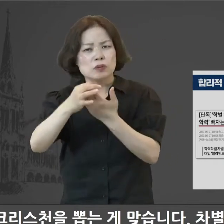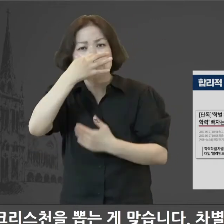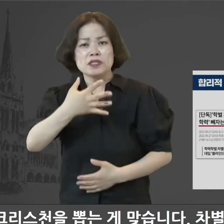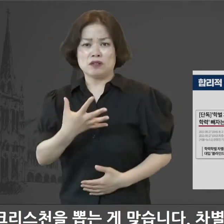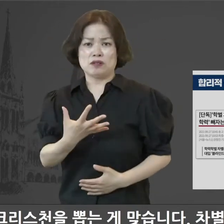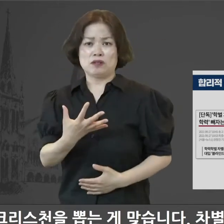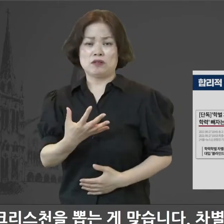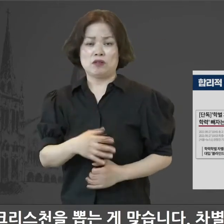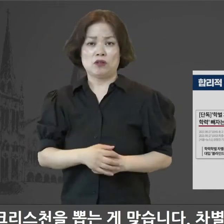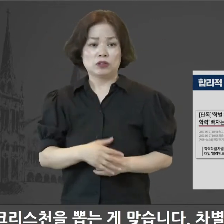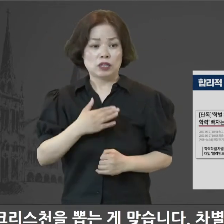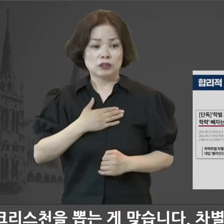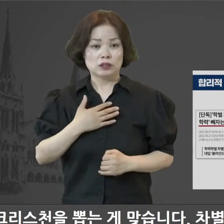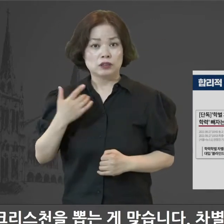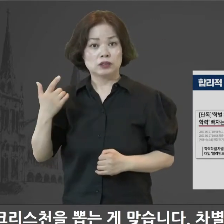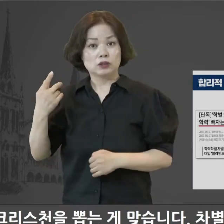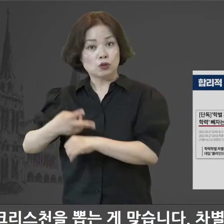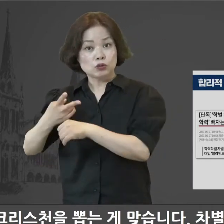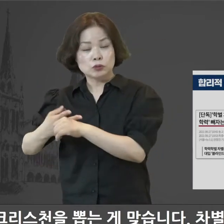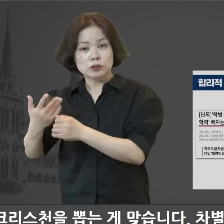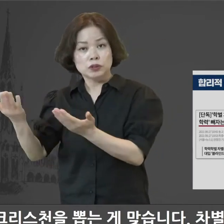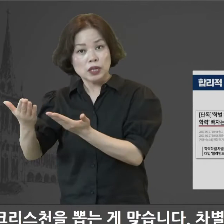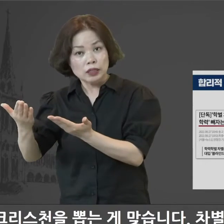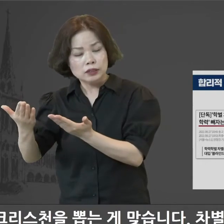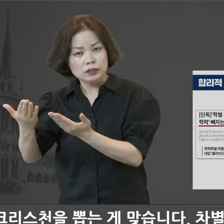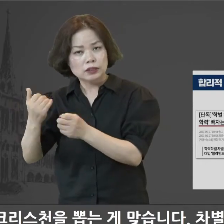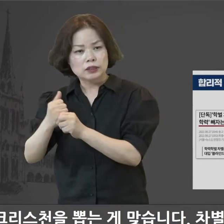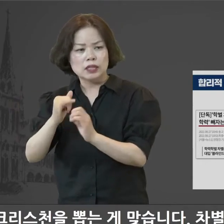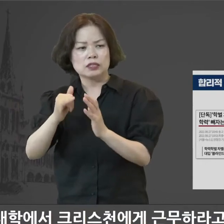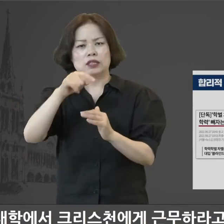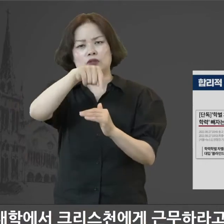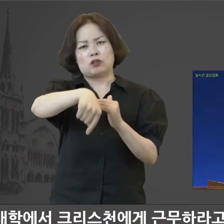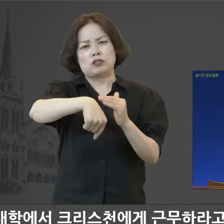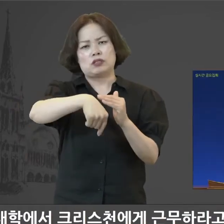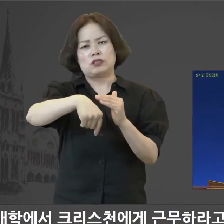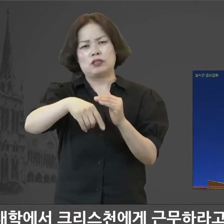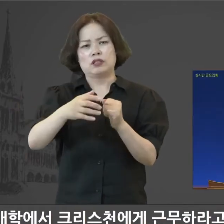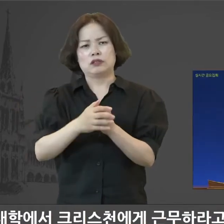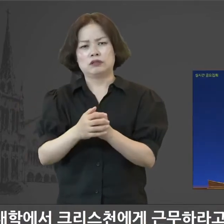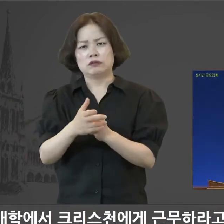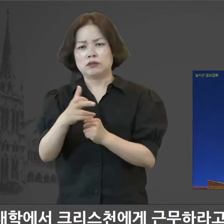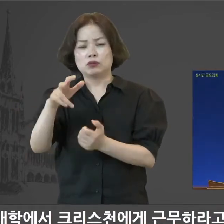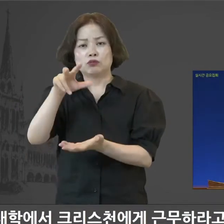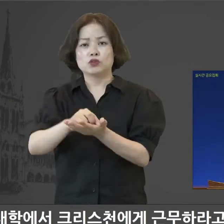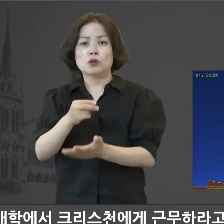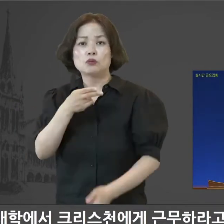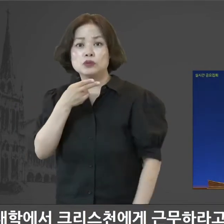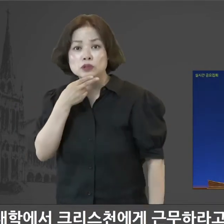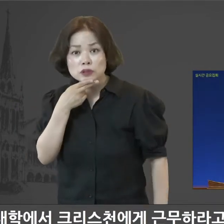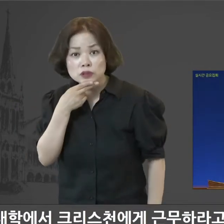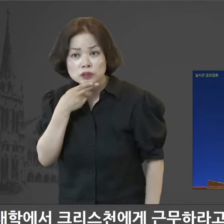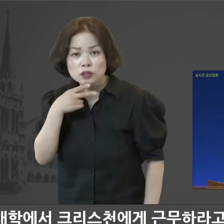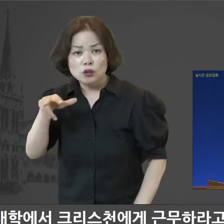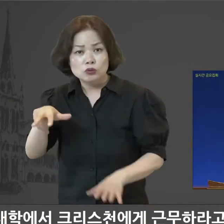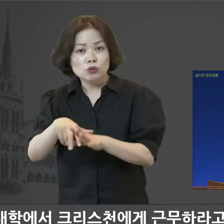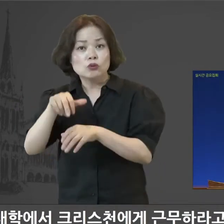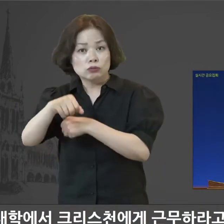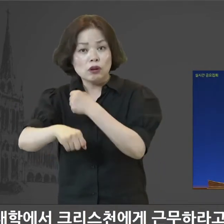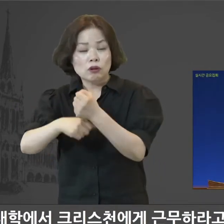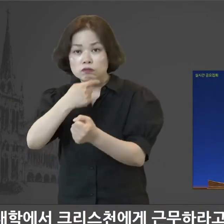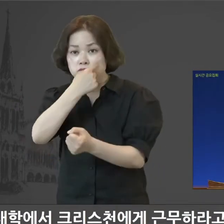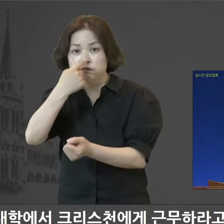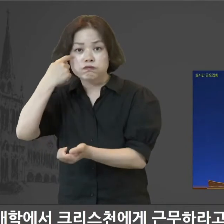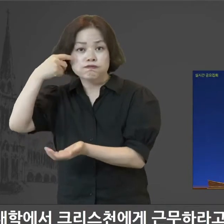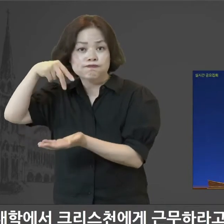지금 그나마 제가 근무하는 대학이 세속적인 대학이니까 별 큰 문제 없이, 그리고 제 종교의 자유가 보장되고